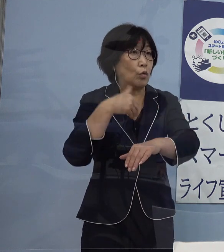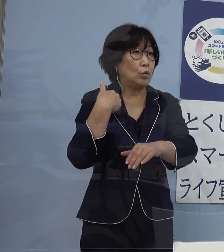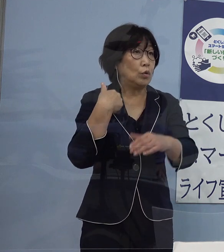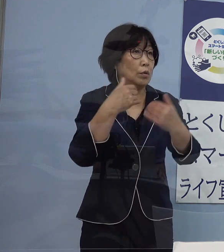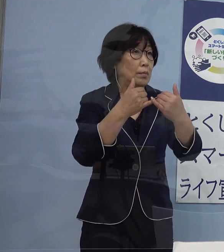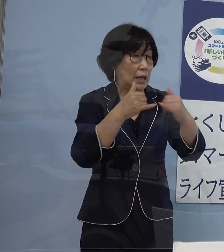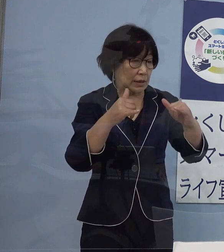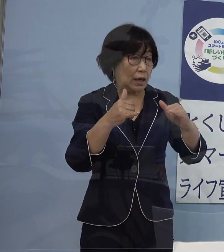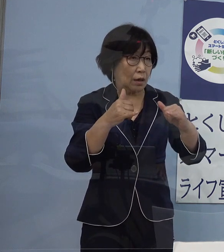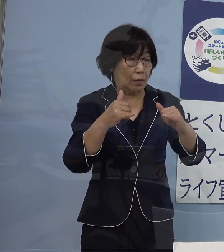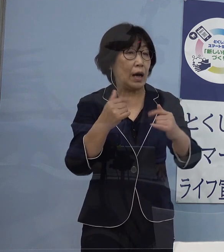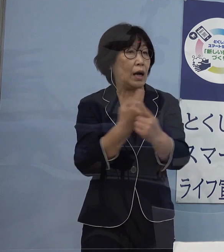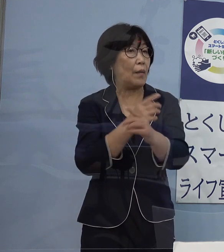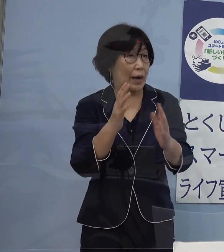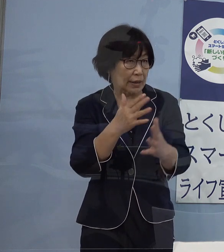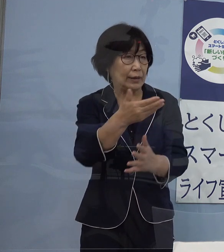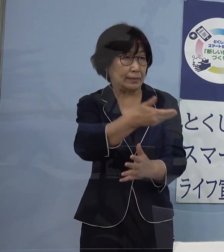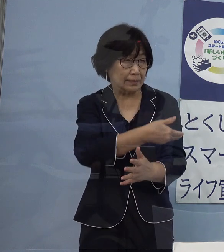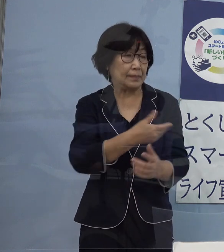変わってません。